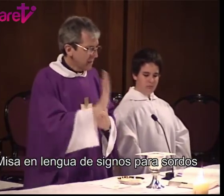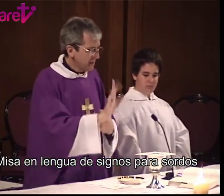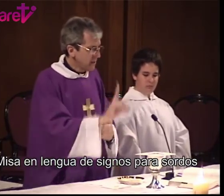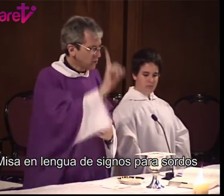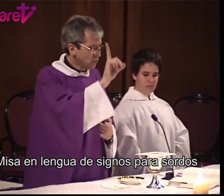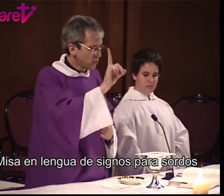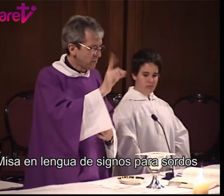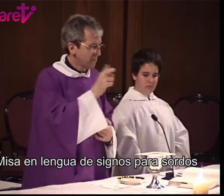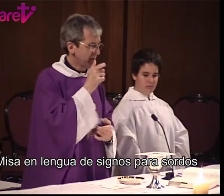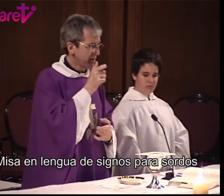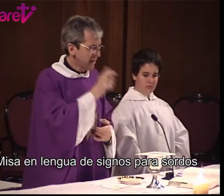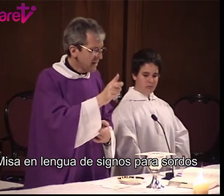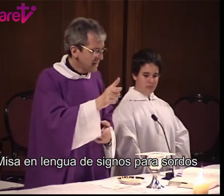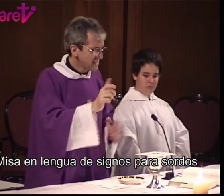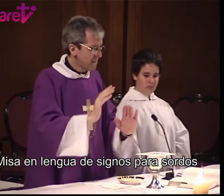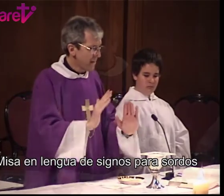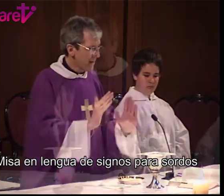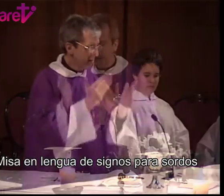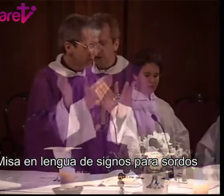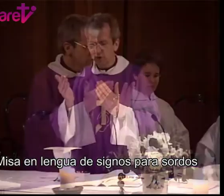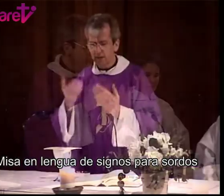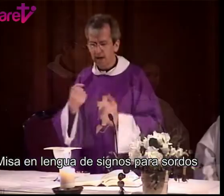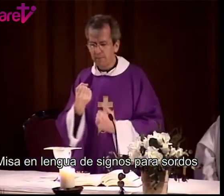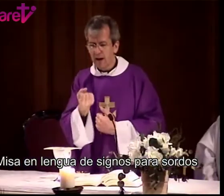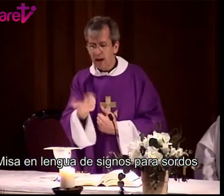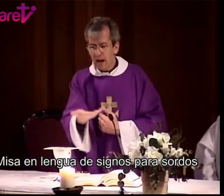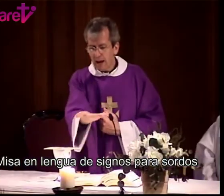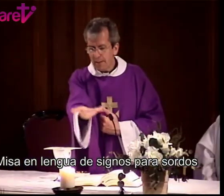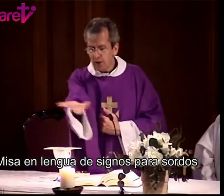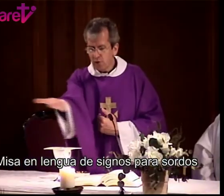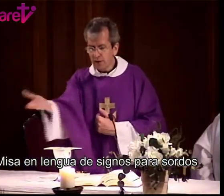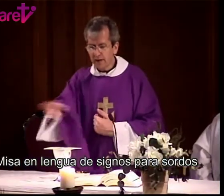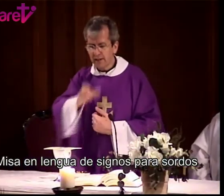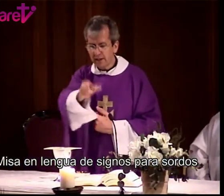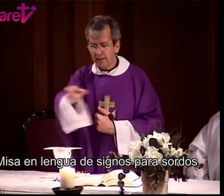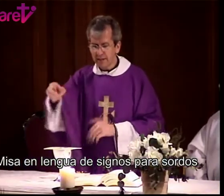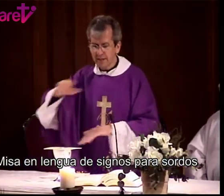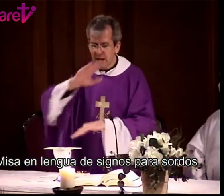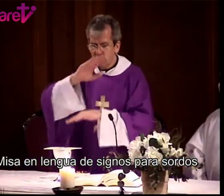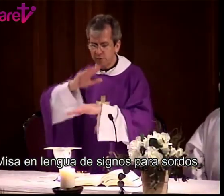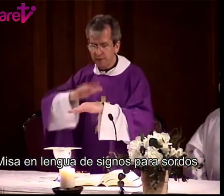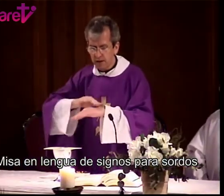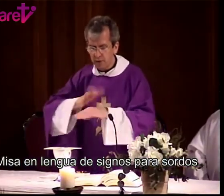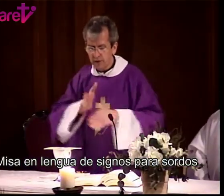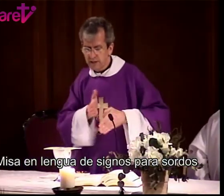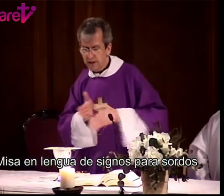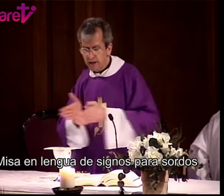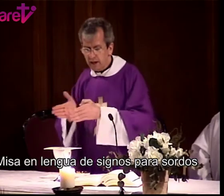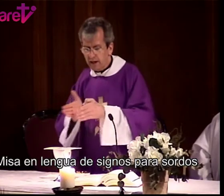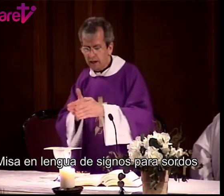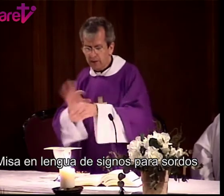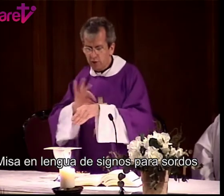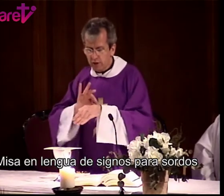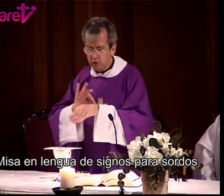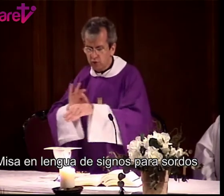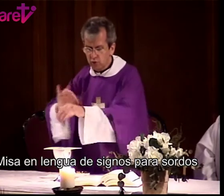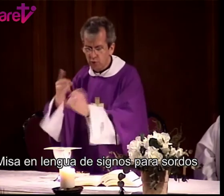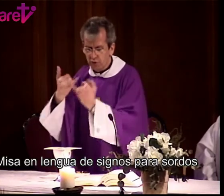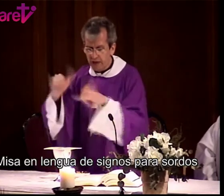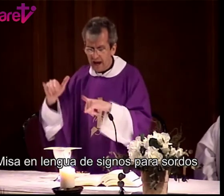venido en tu nombre. Él es la palabra que nos salva, la mano que tiendes a los pecadores, el camino que nos conduce a la